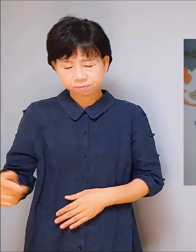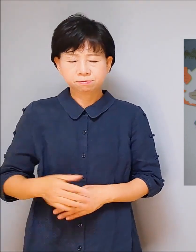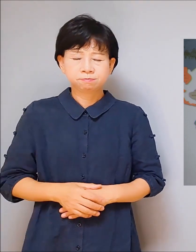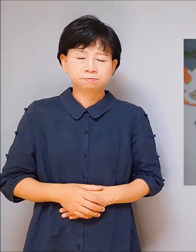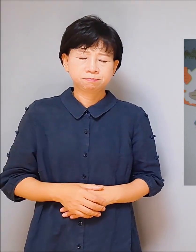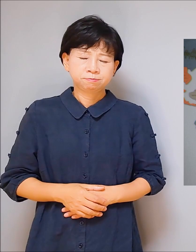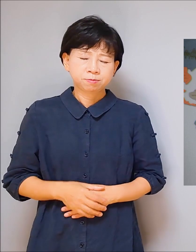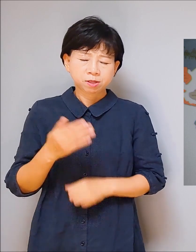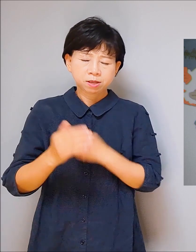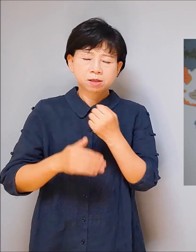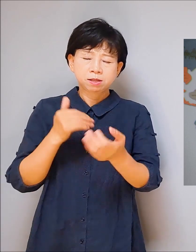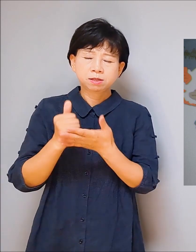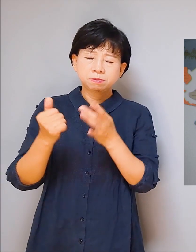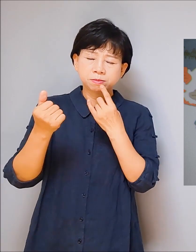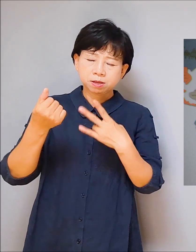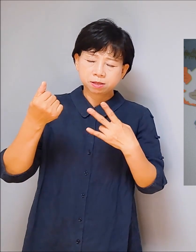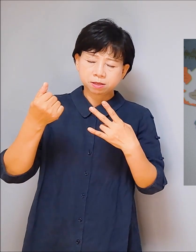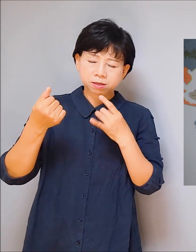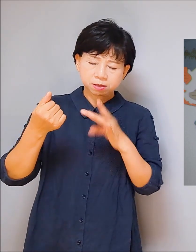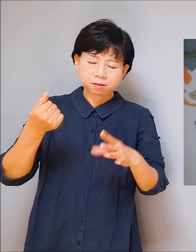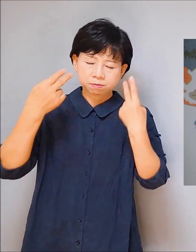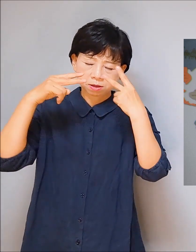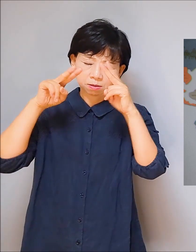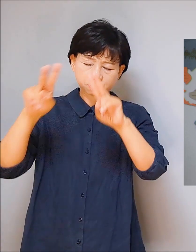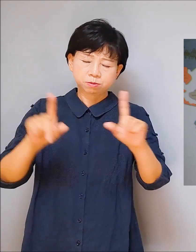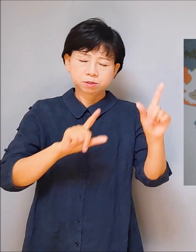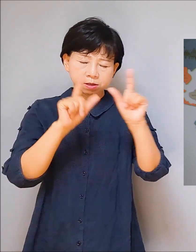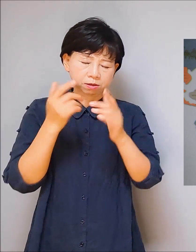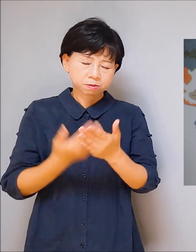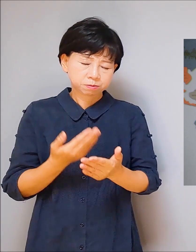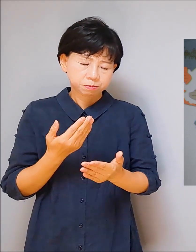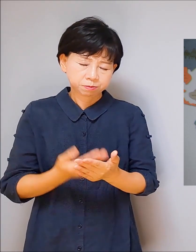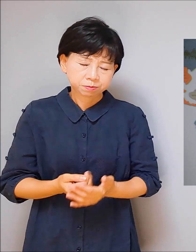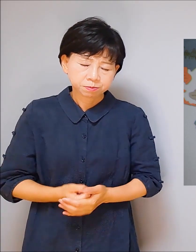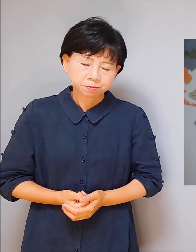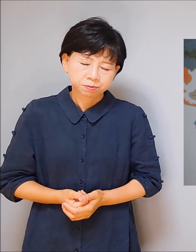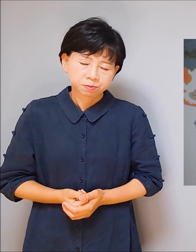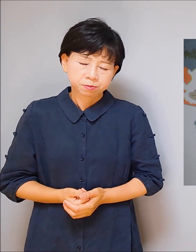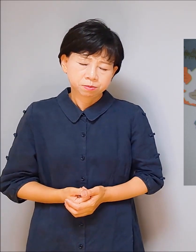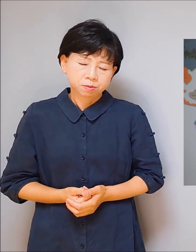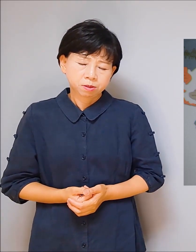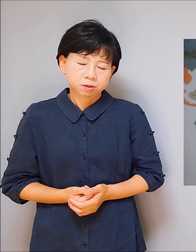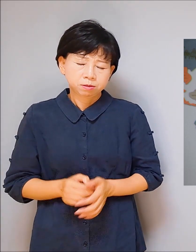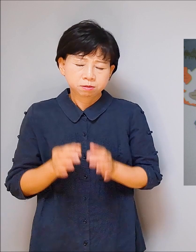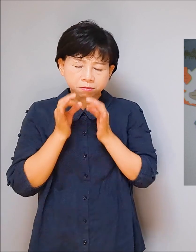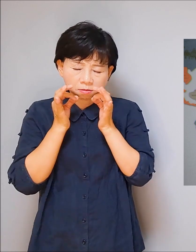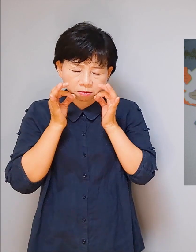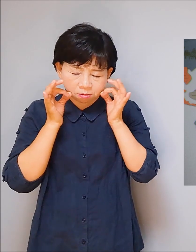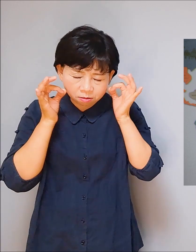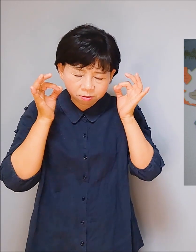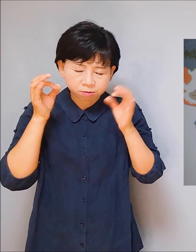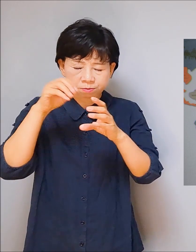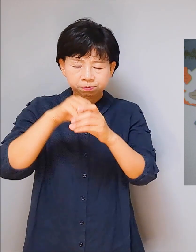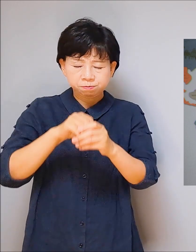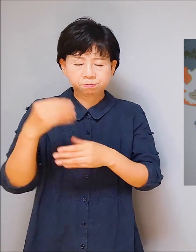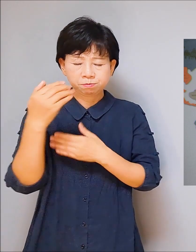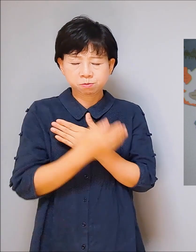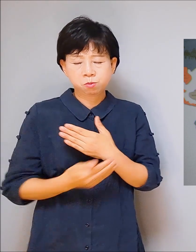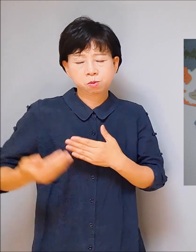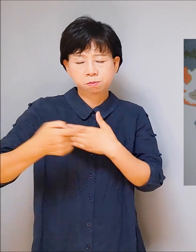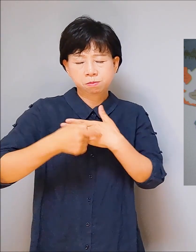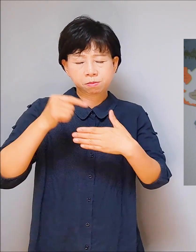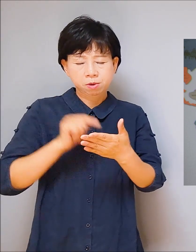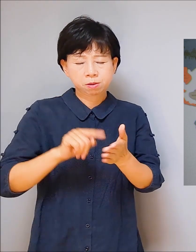감사드립니다. 하나님만 바라보고 살아가는 우리들 되게 하여 주시옵소서. 정성 모두어 몸드리고